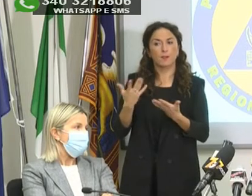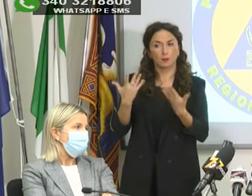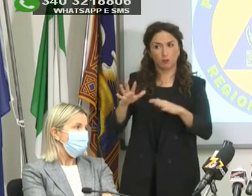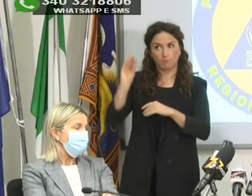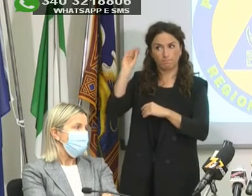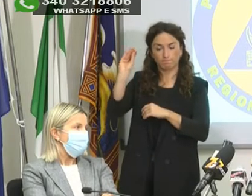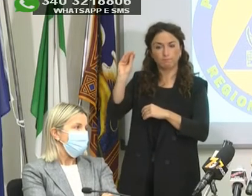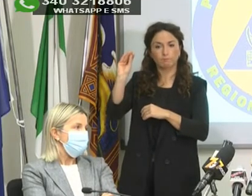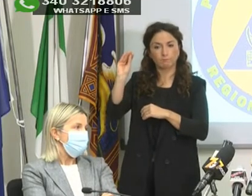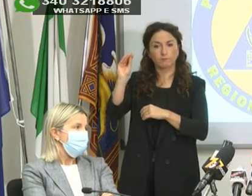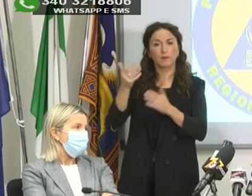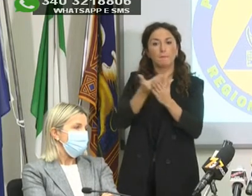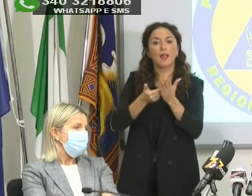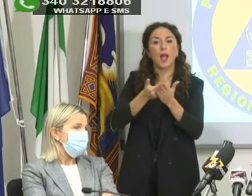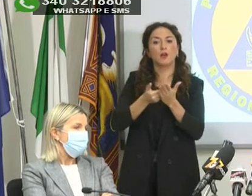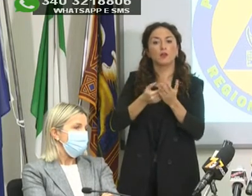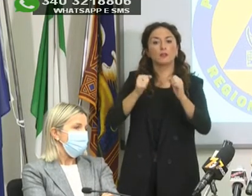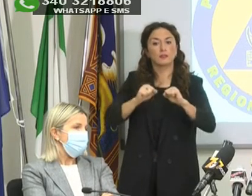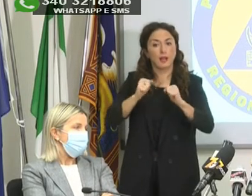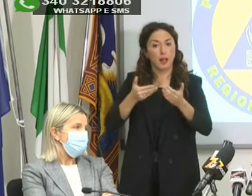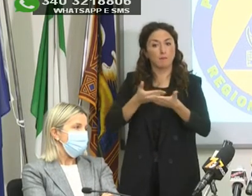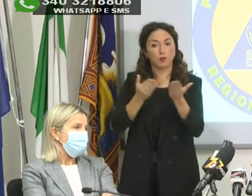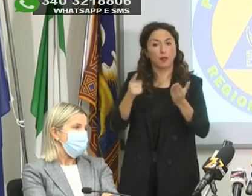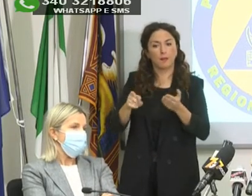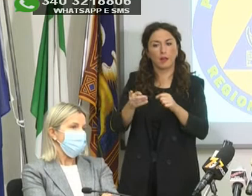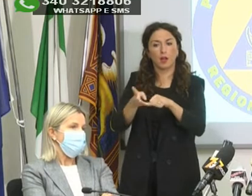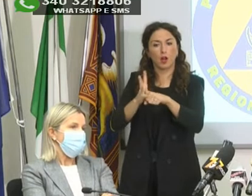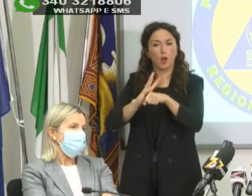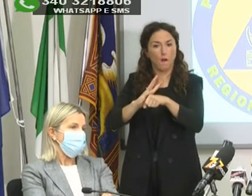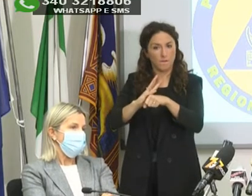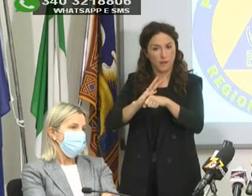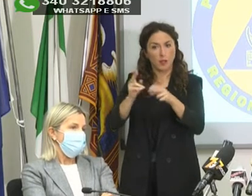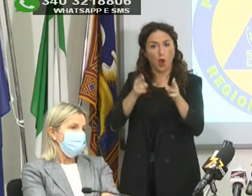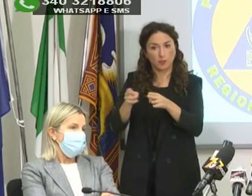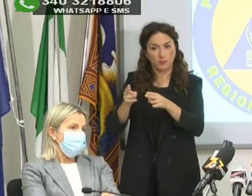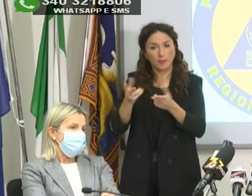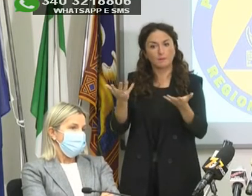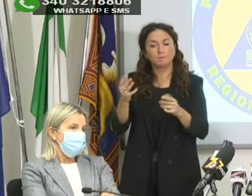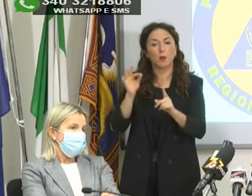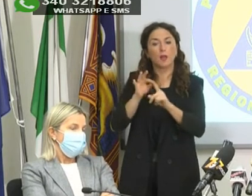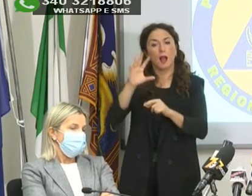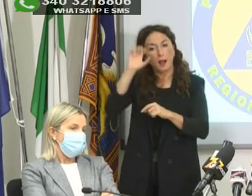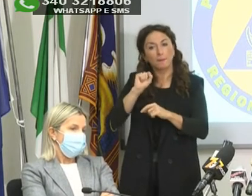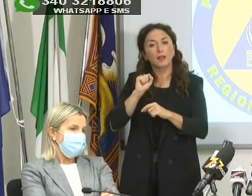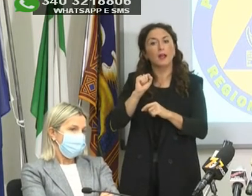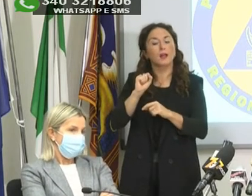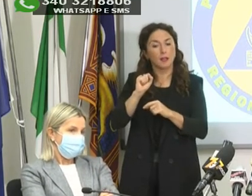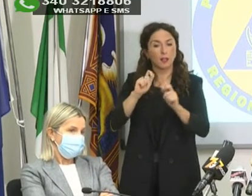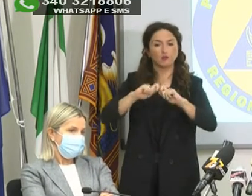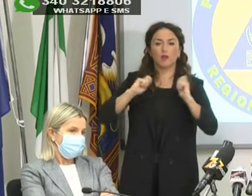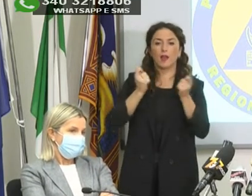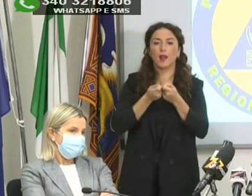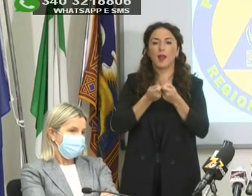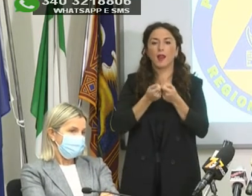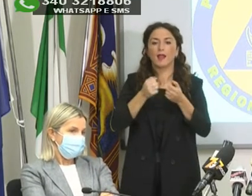piano di sanità pubblica per il Covid Hospital e quindi per capire che attività, oltre ai Covid Hospital, che attività in generale